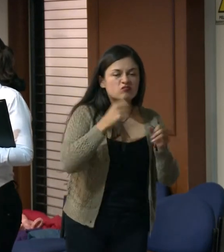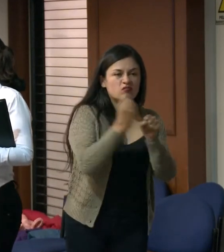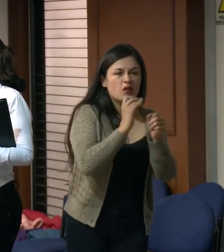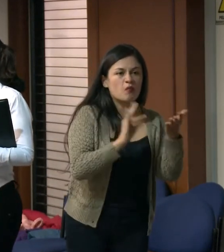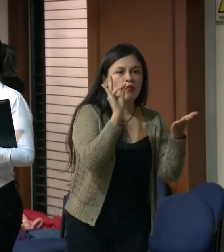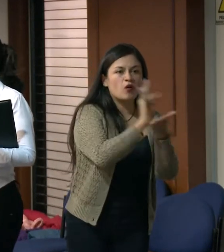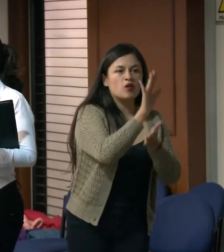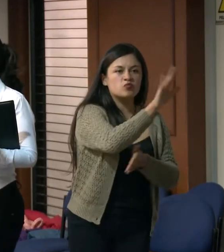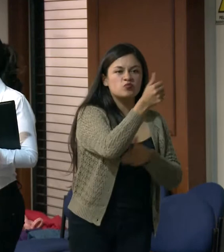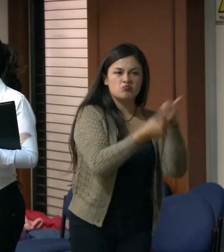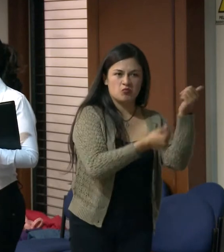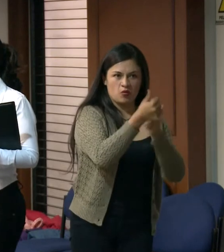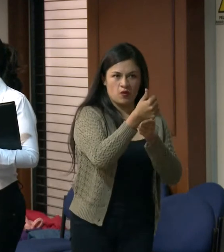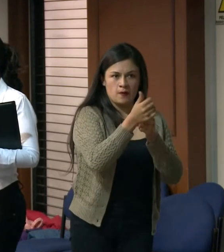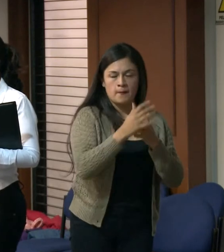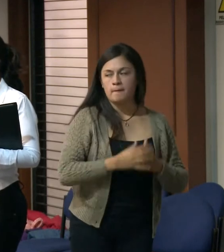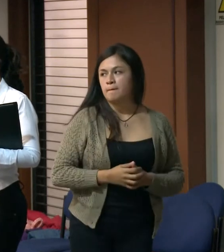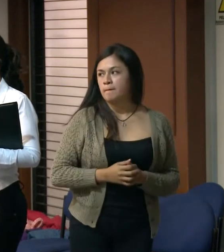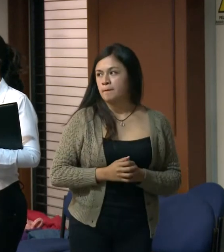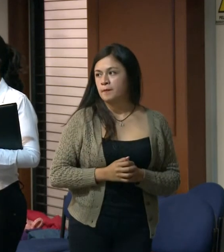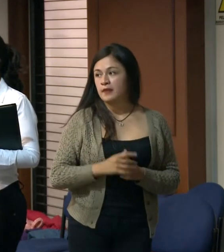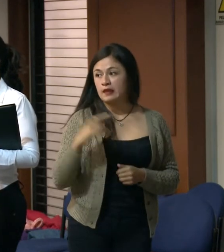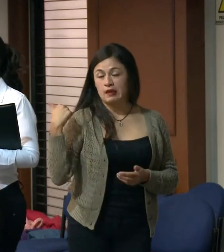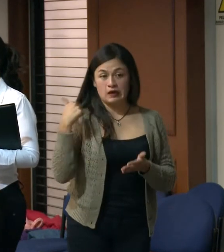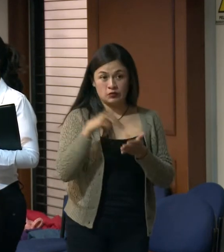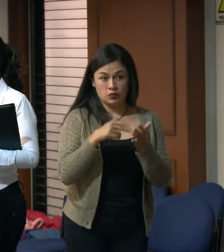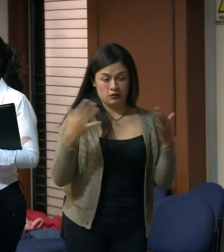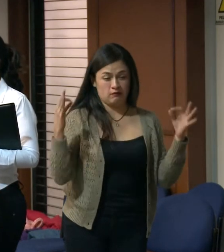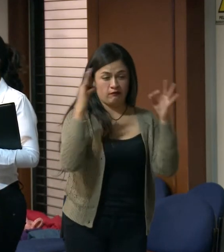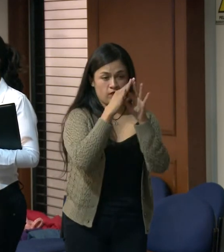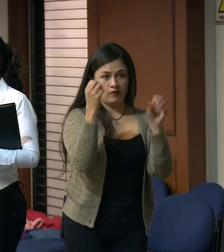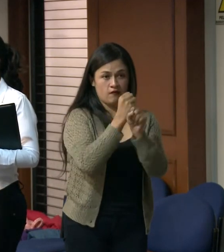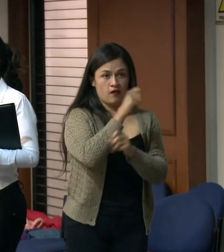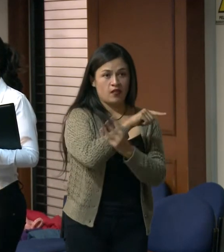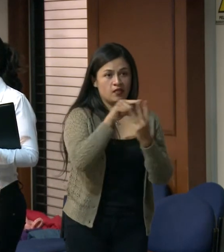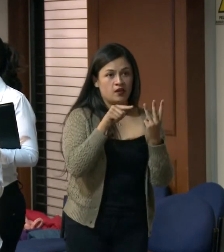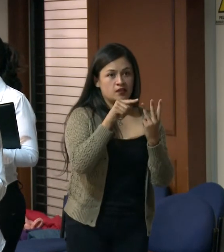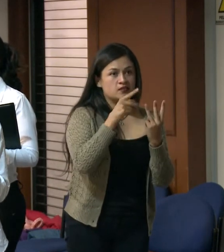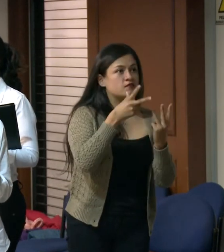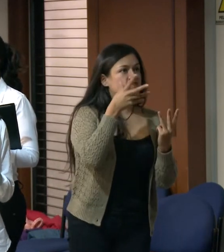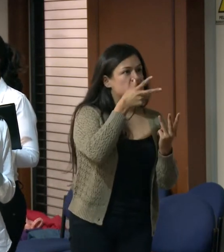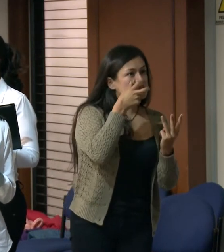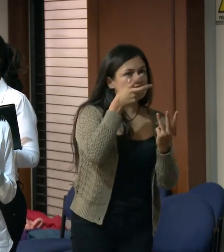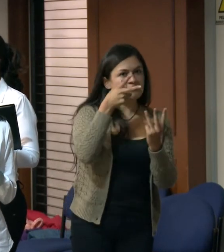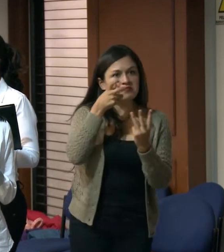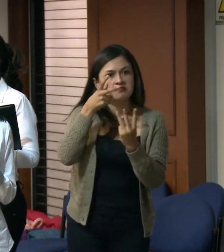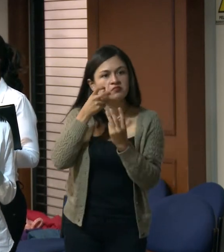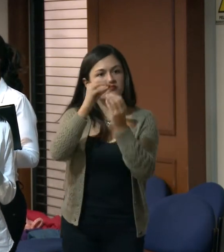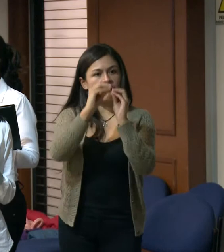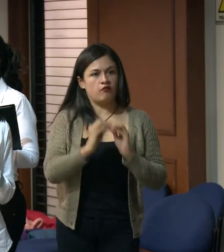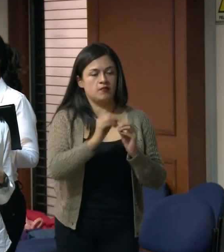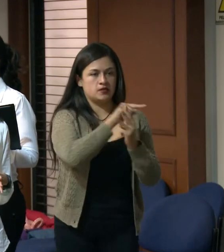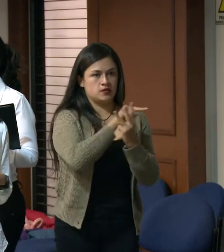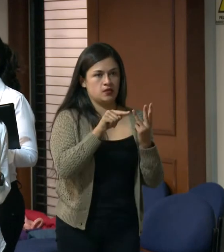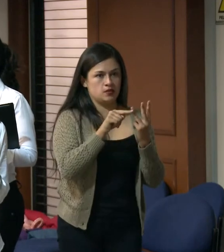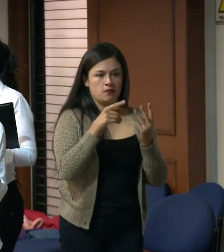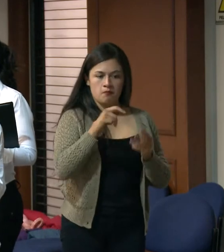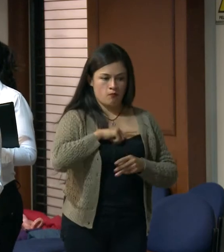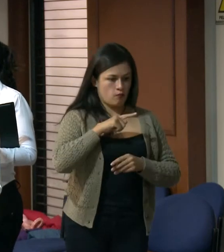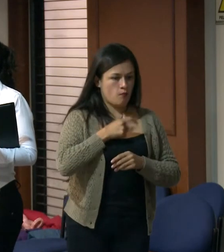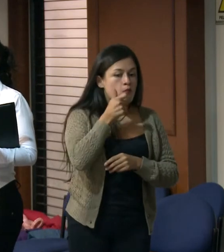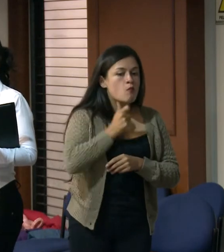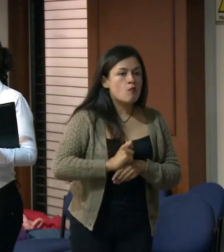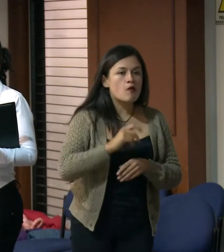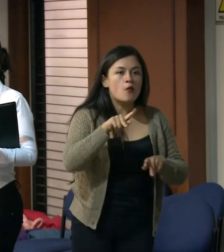modelo. Y pues básicamente él se enfoca en trabajar tres áreas de percepción, las cuales ya vienen innatas en el ser